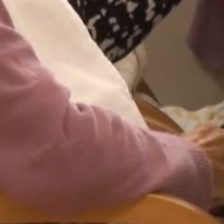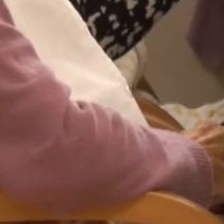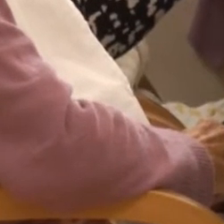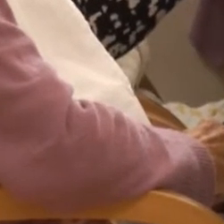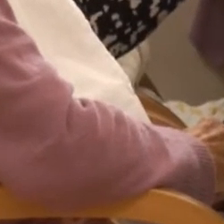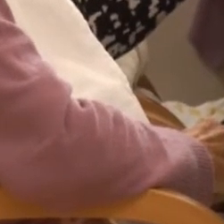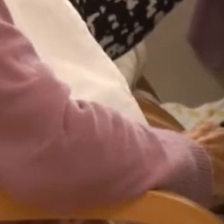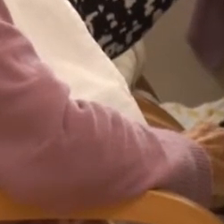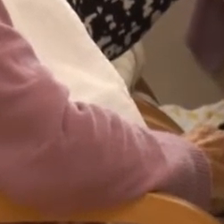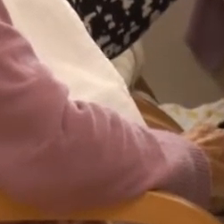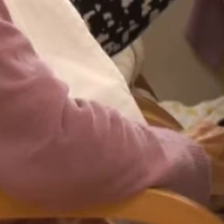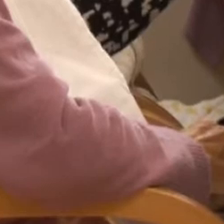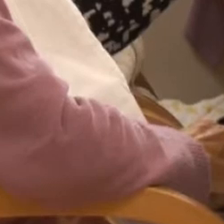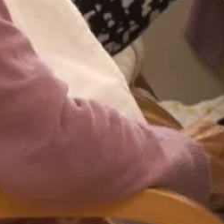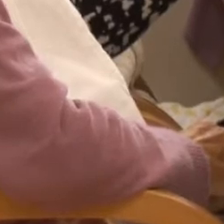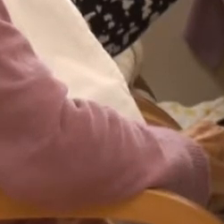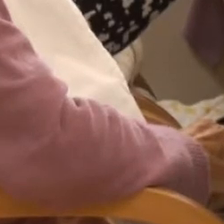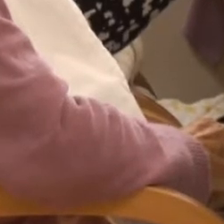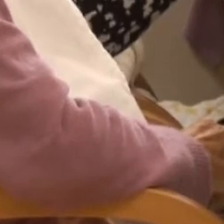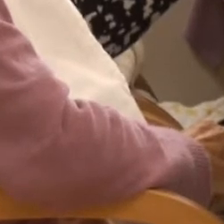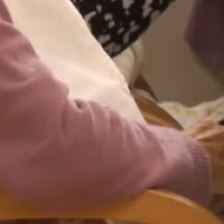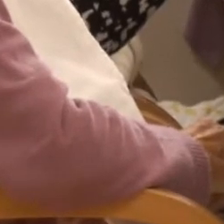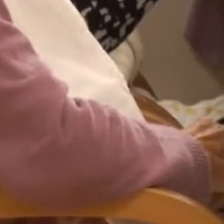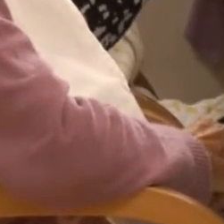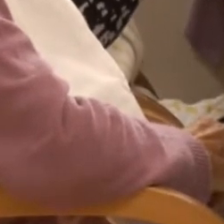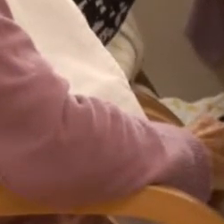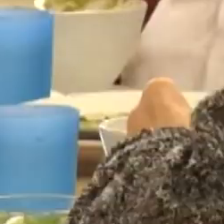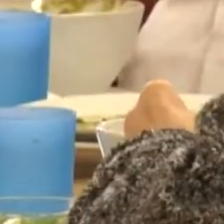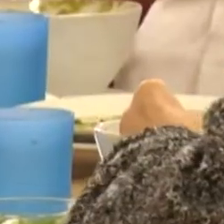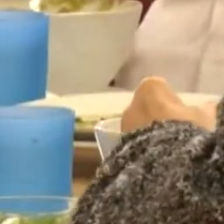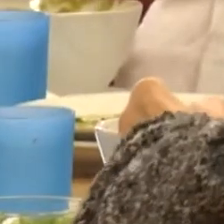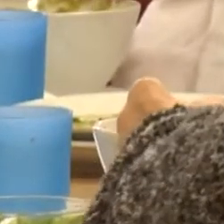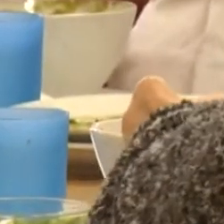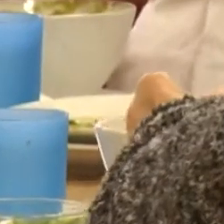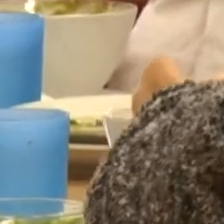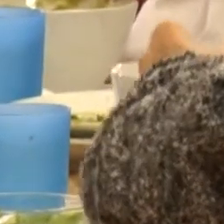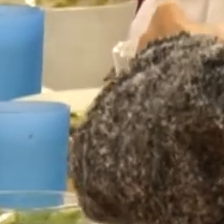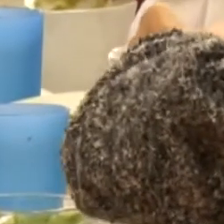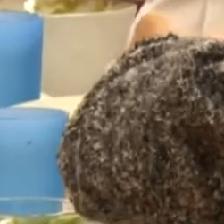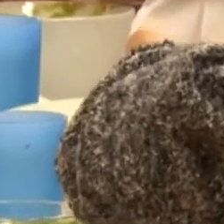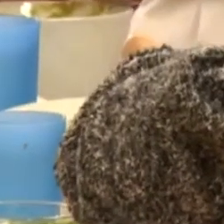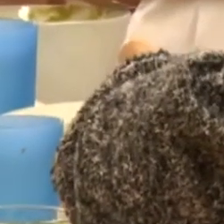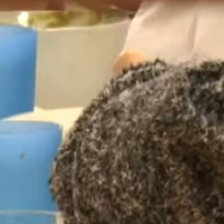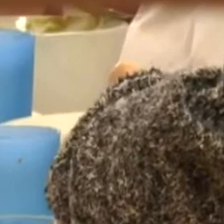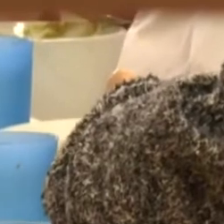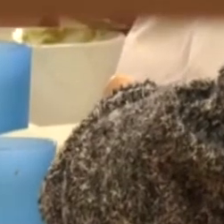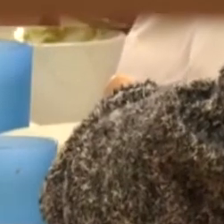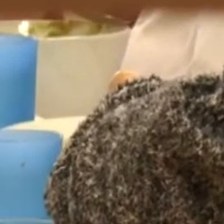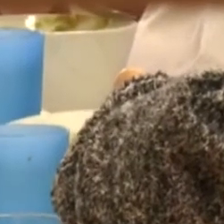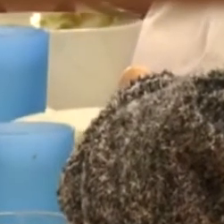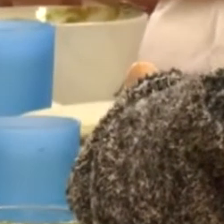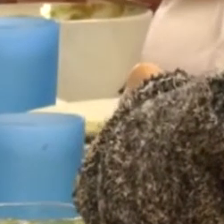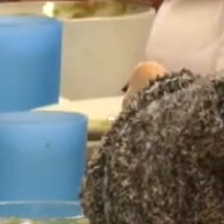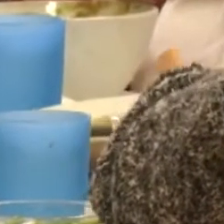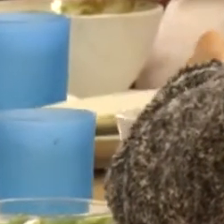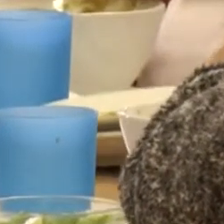che la somministrazione è volontaria, tra gli obiettivi della Regione l'aumento fino all'80% della copertura per gli over 60 e oltre il 50%